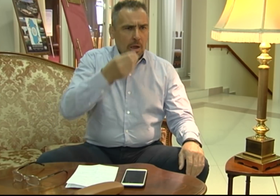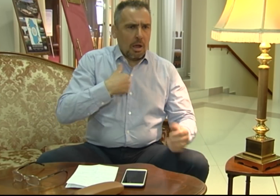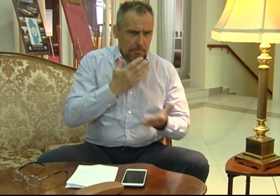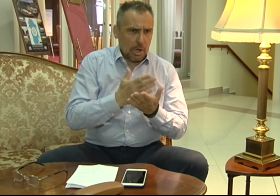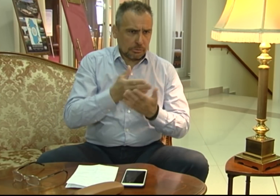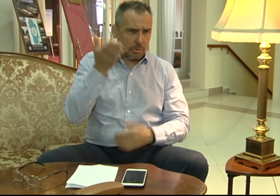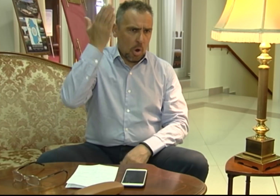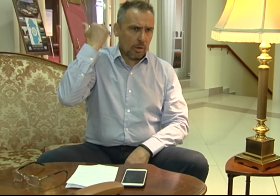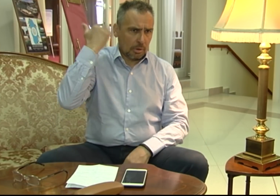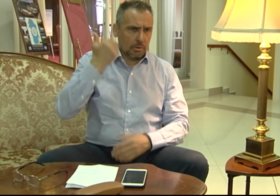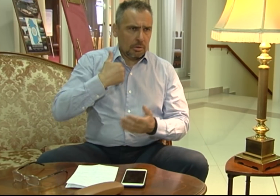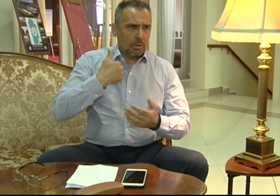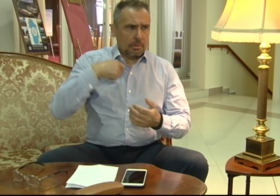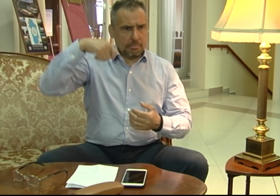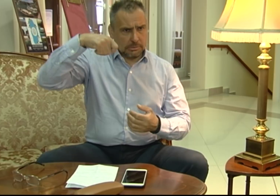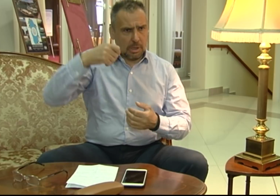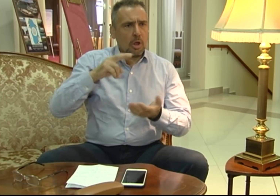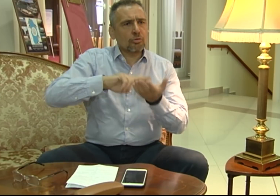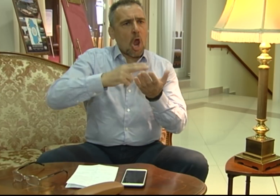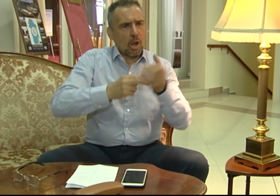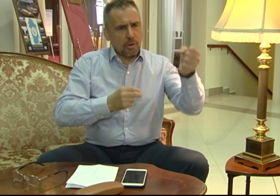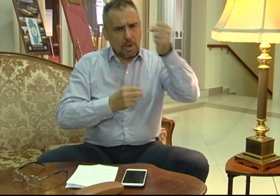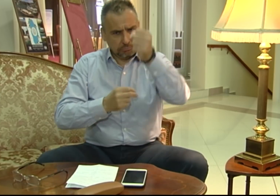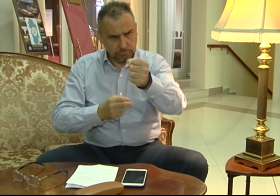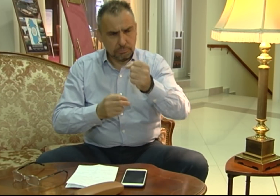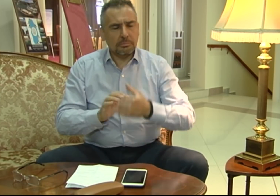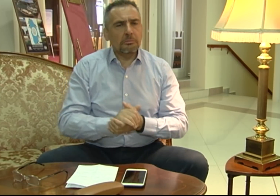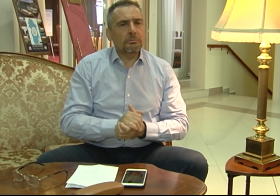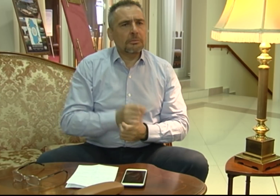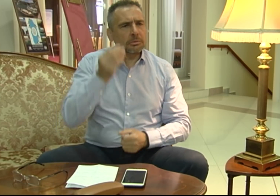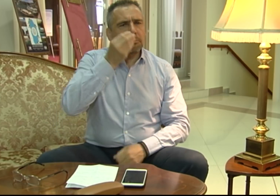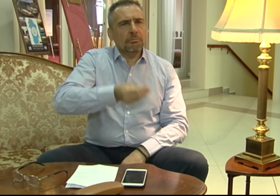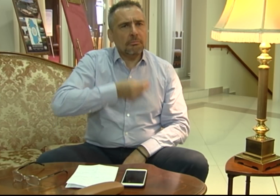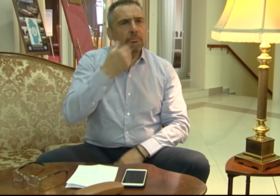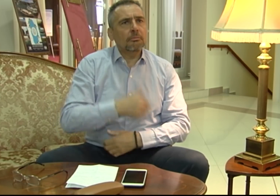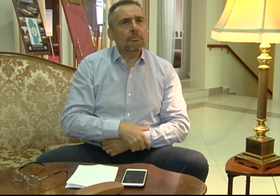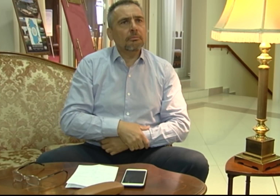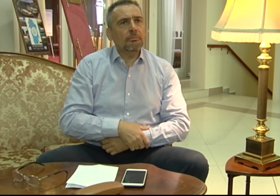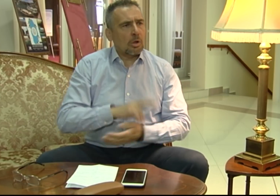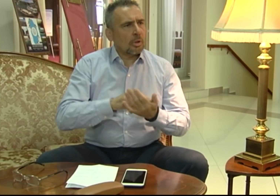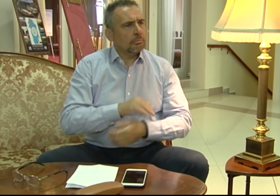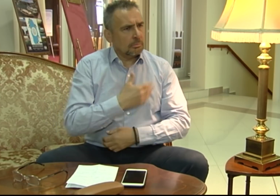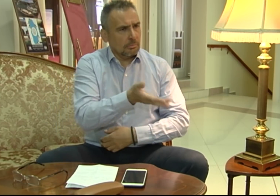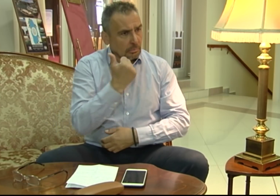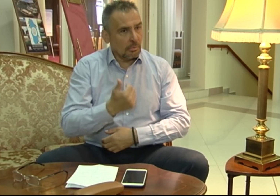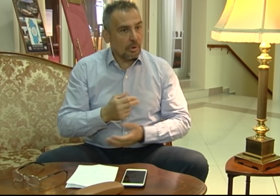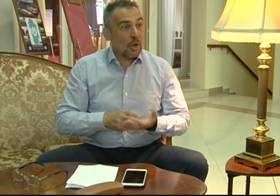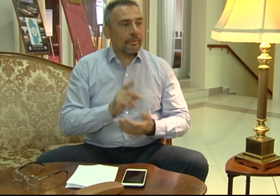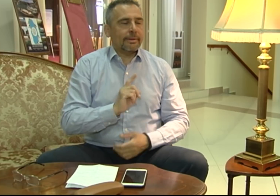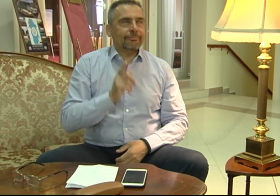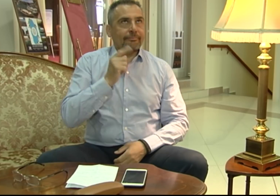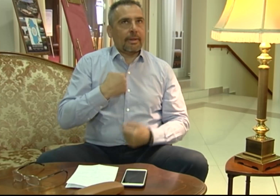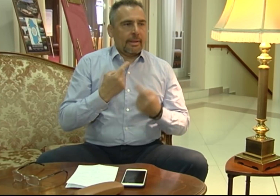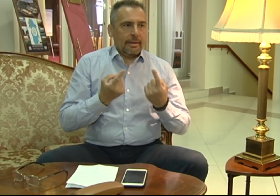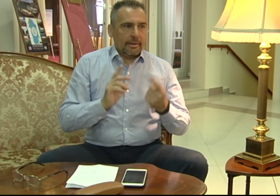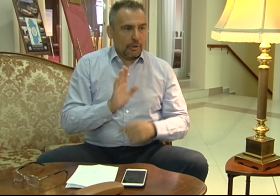пример. Јас сум председател на Националниот сојуз на глуви и наглуви на Македонија. И за еден празник ангажирав толкувач да дојде в црква и